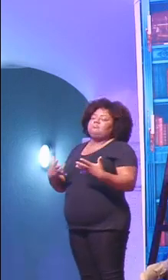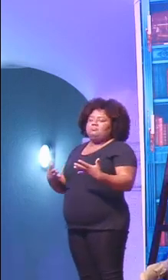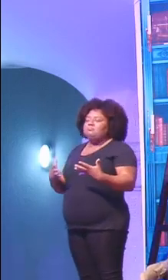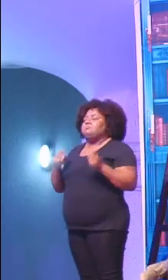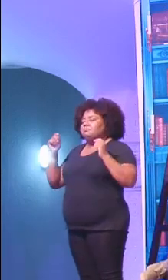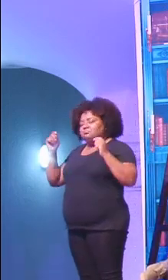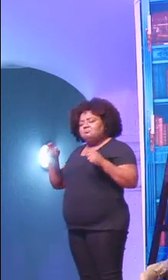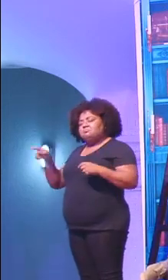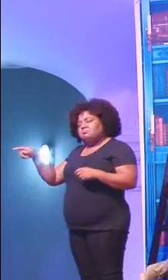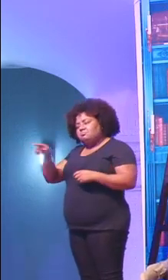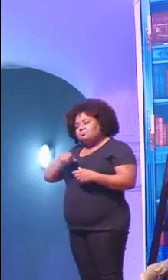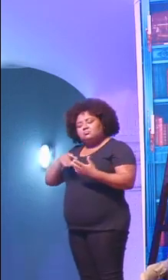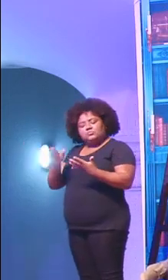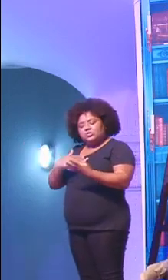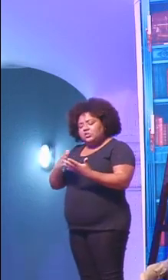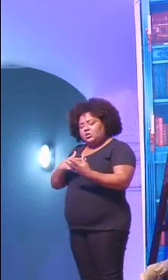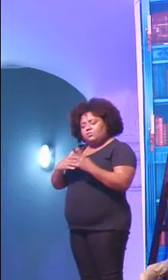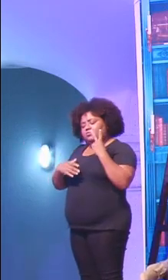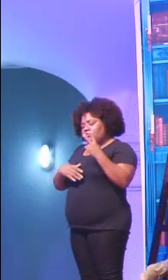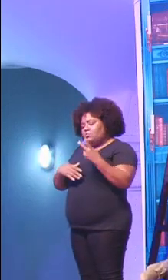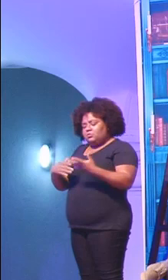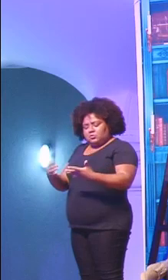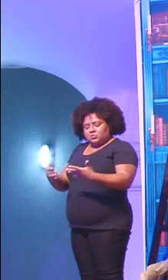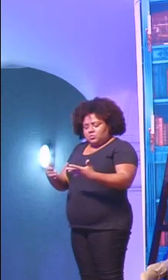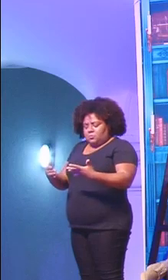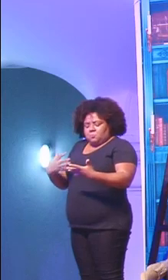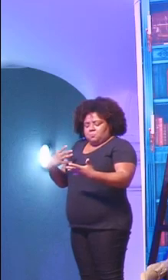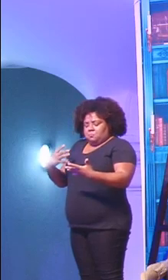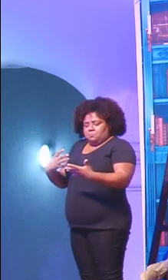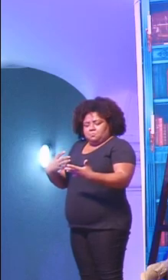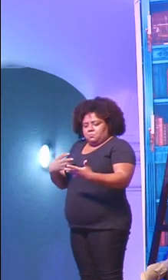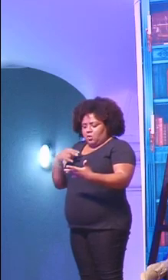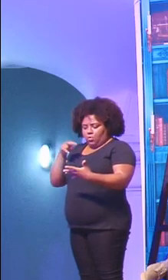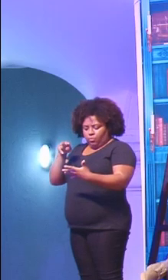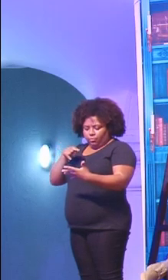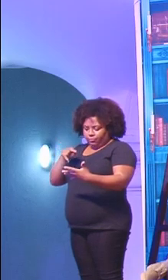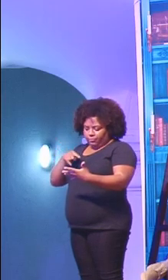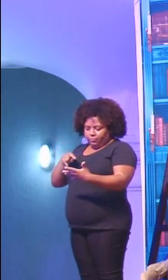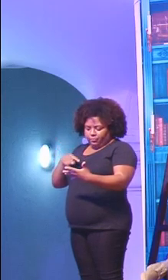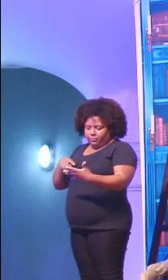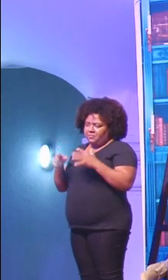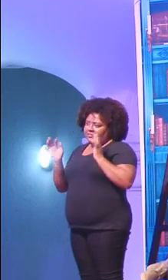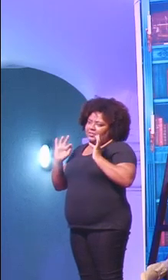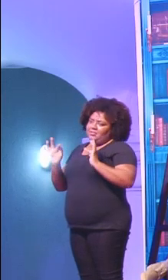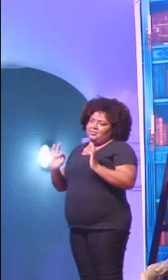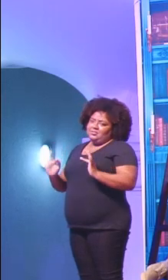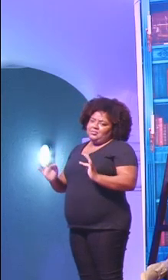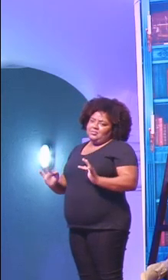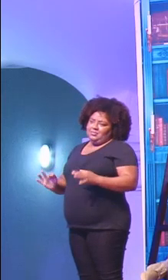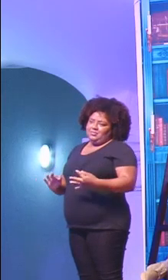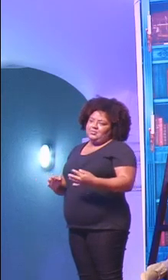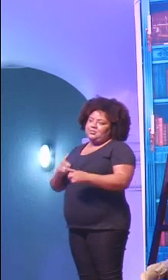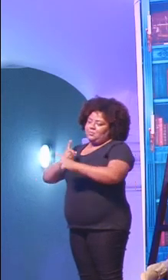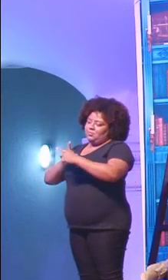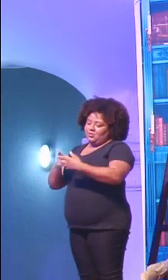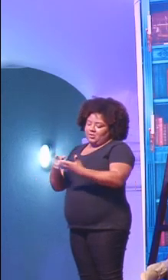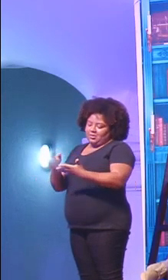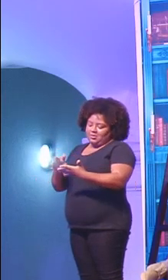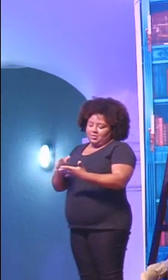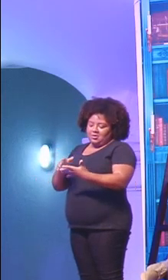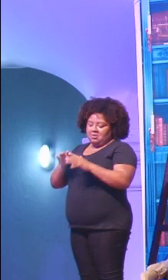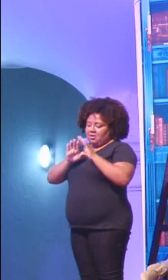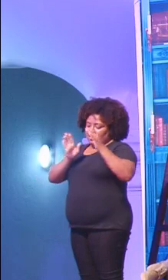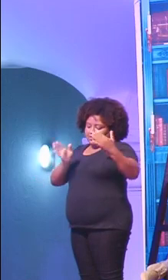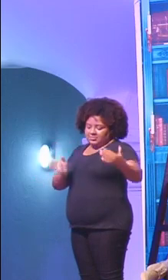realmente a pena. Os dois livros são incríveis. Eu fui assim, felizardo, né, por ter sido contemplado, Kátia, com essa